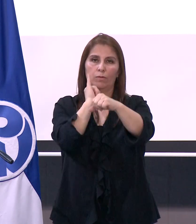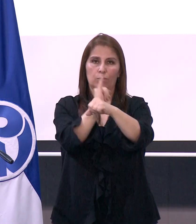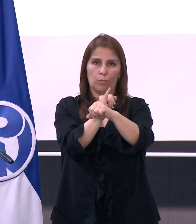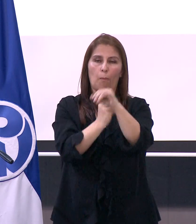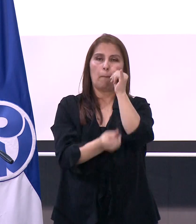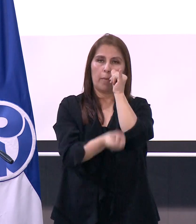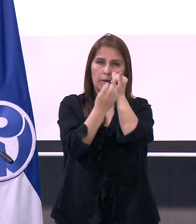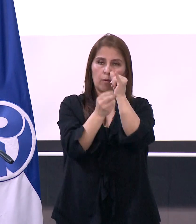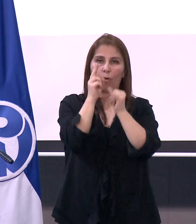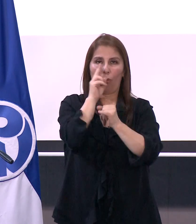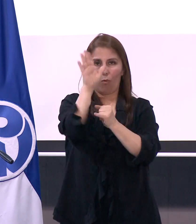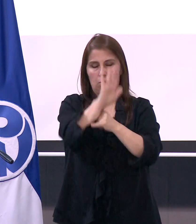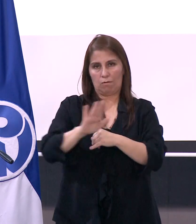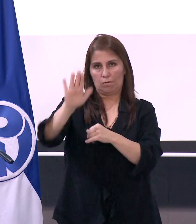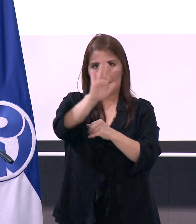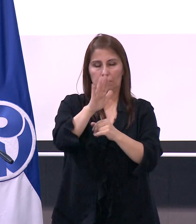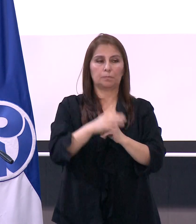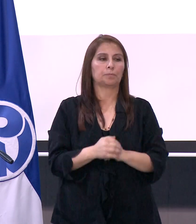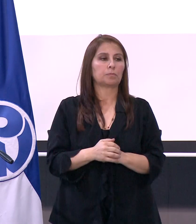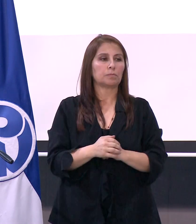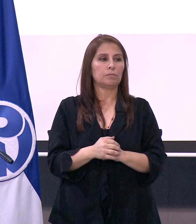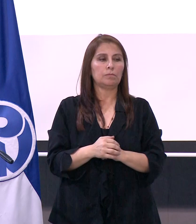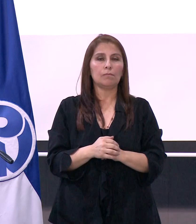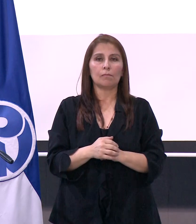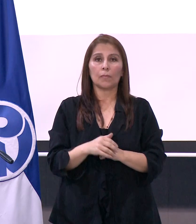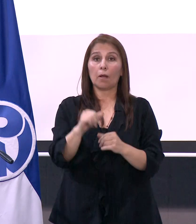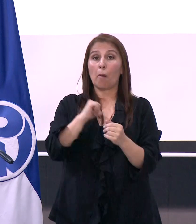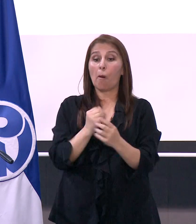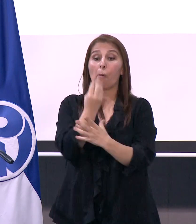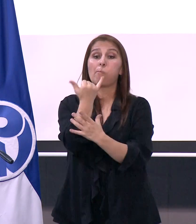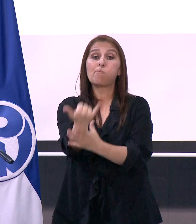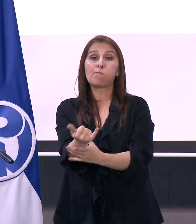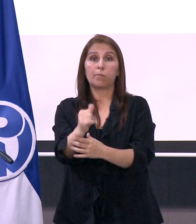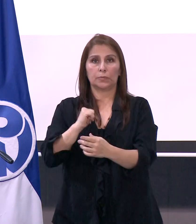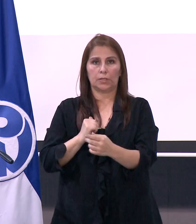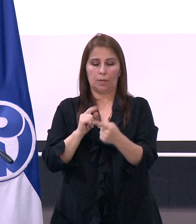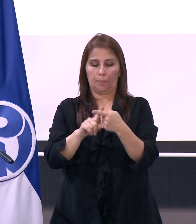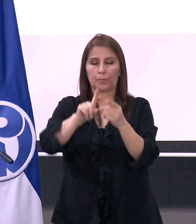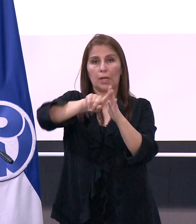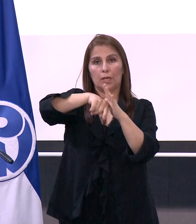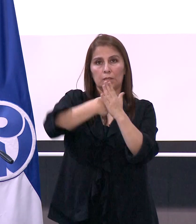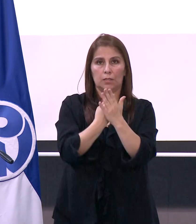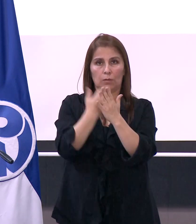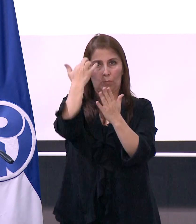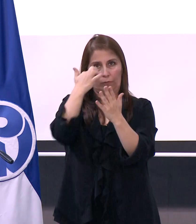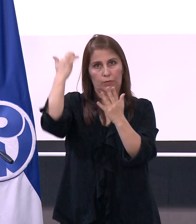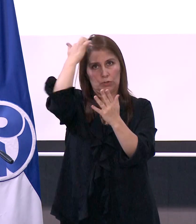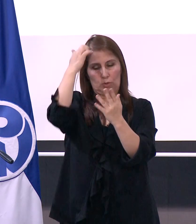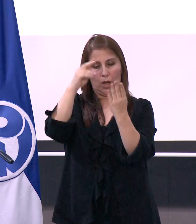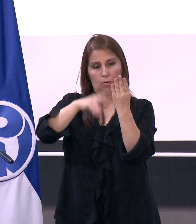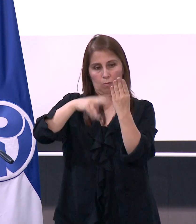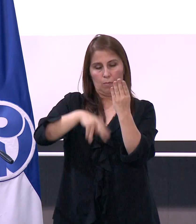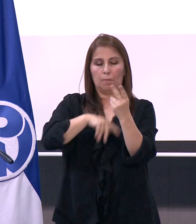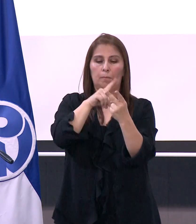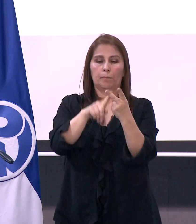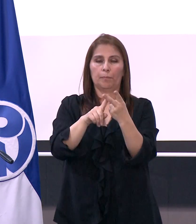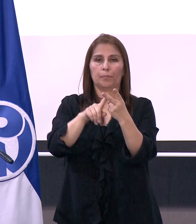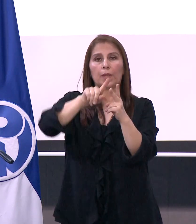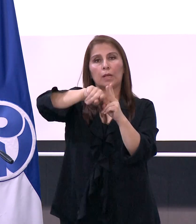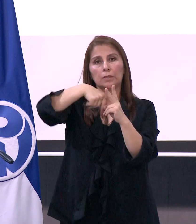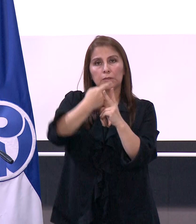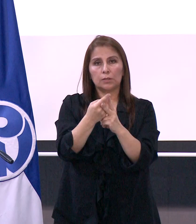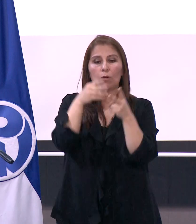y quedo contando con las siguientes unidades docentes el ciclo profesional normalista el ciclo superior de